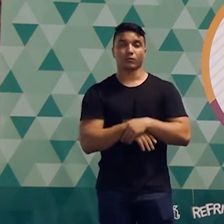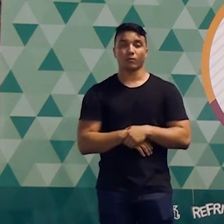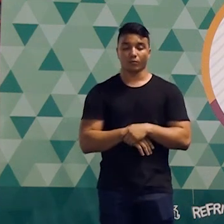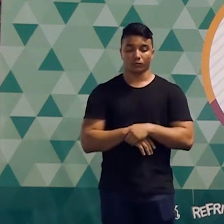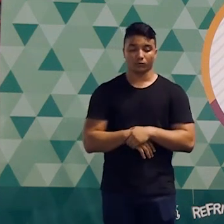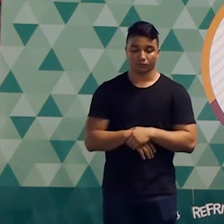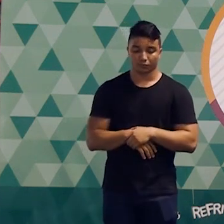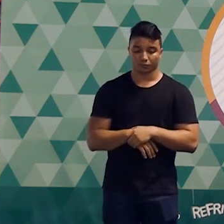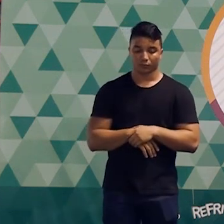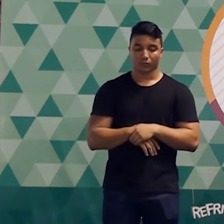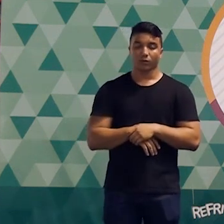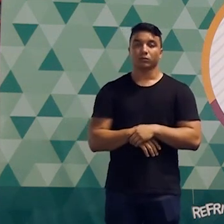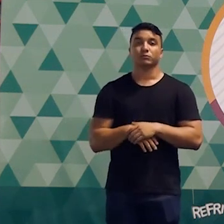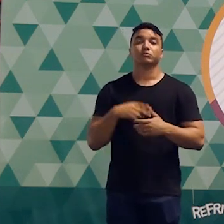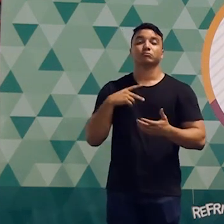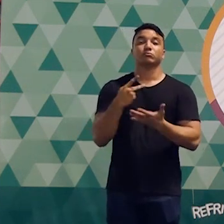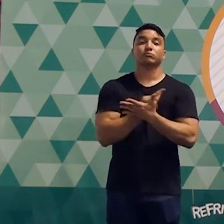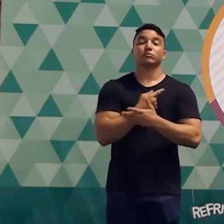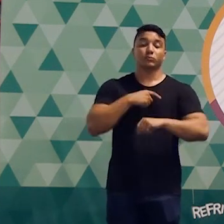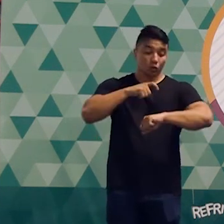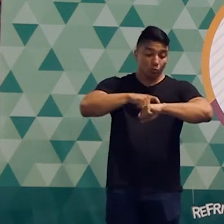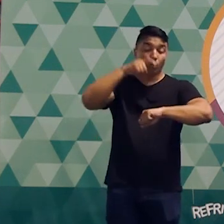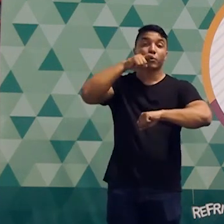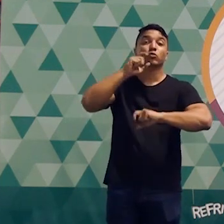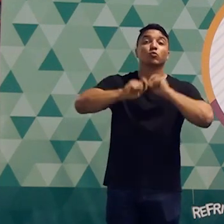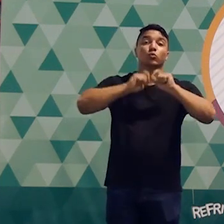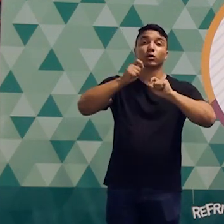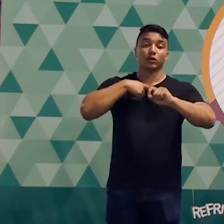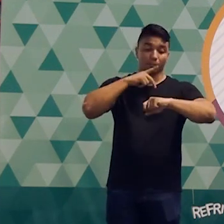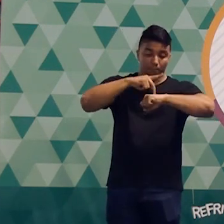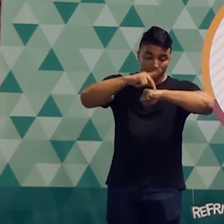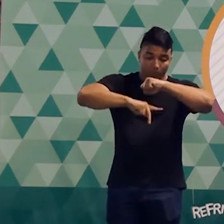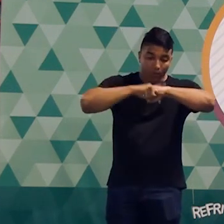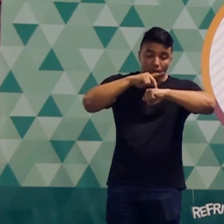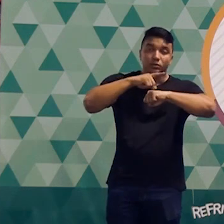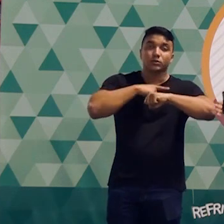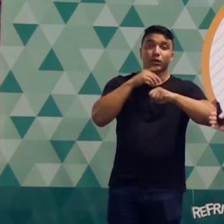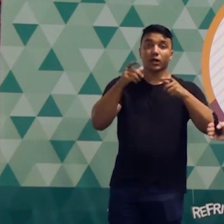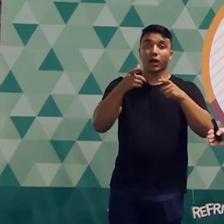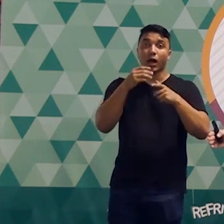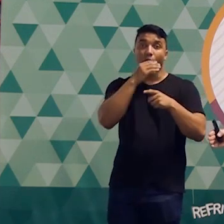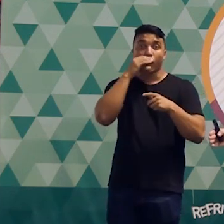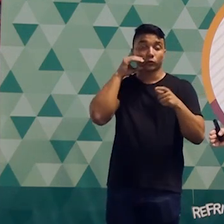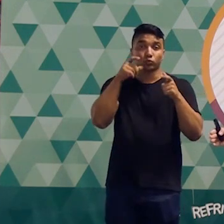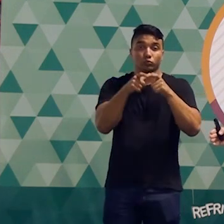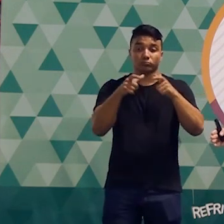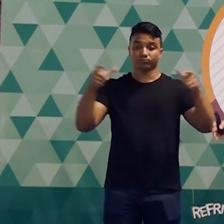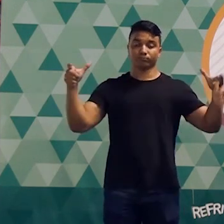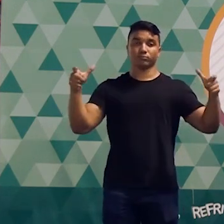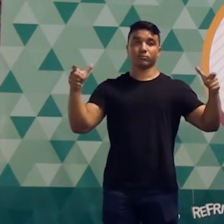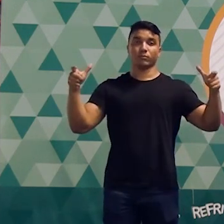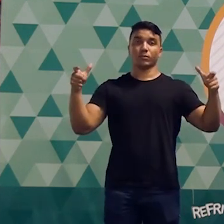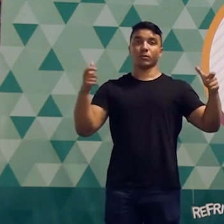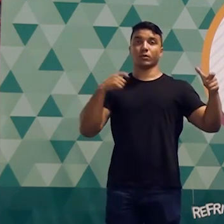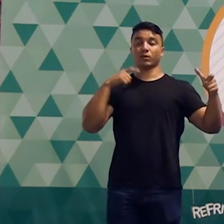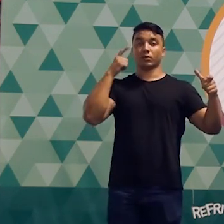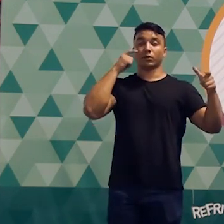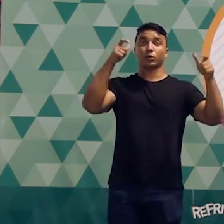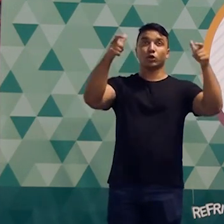ou janela demográfica? É o momento em que o teu país tem mais adultos do